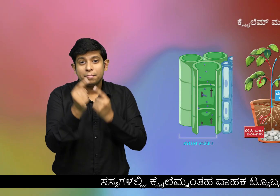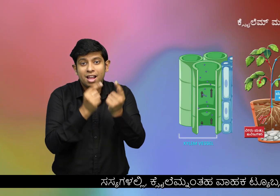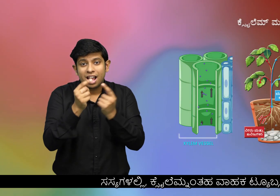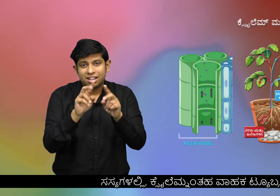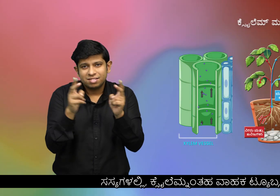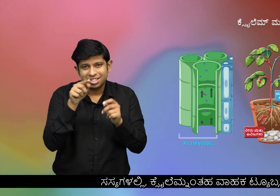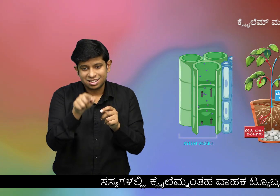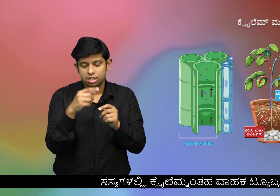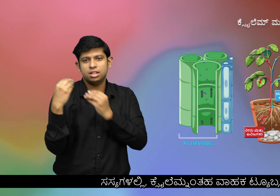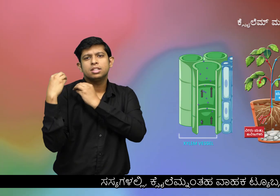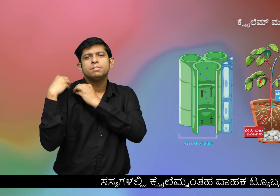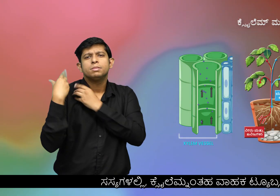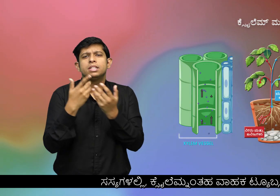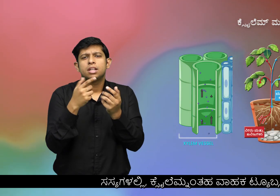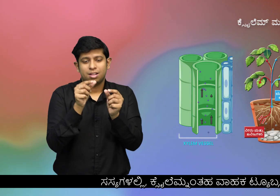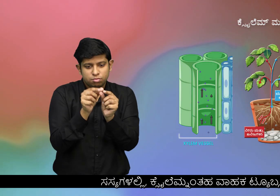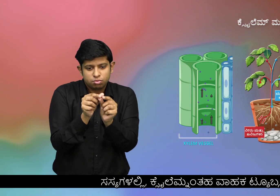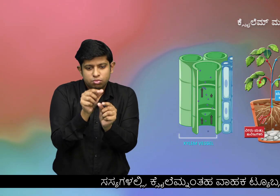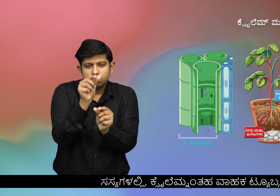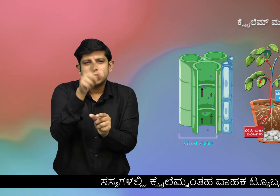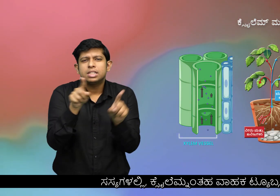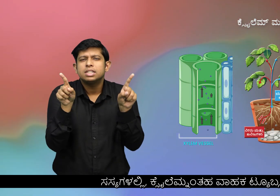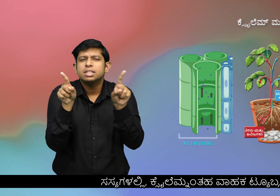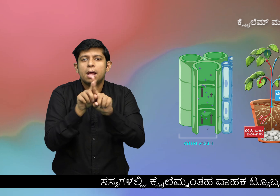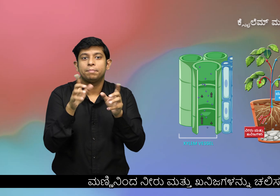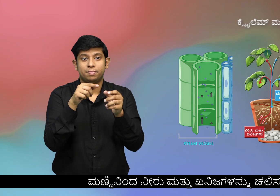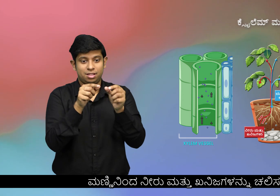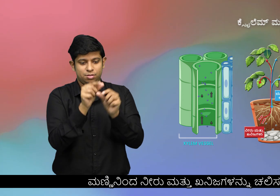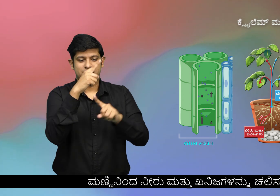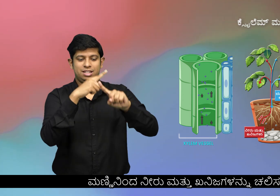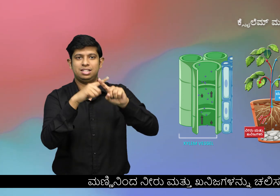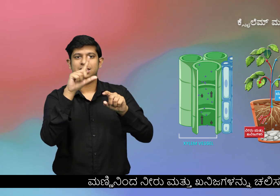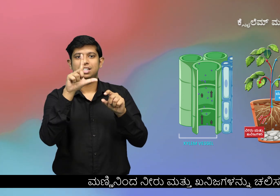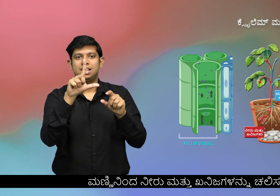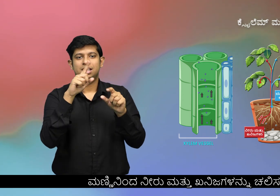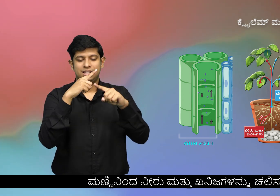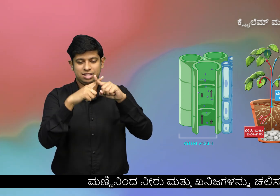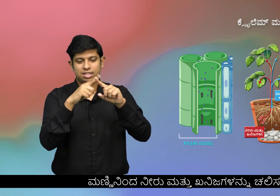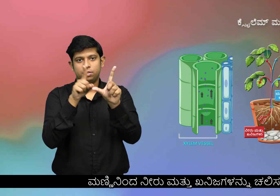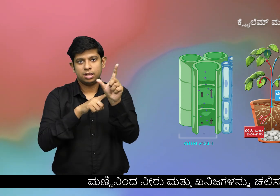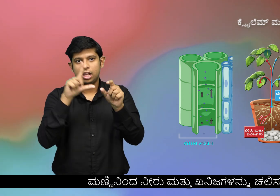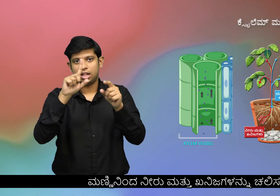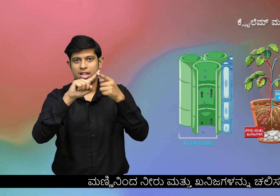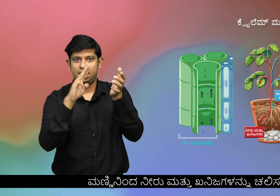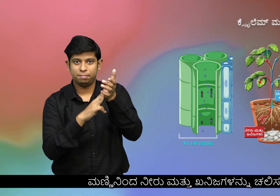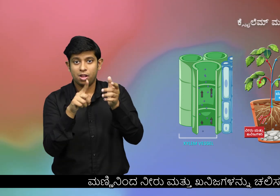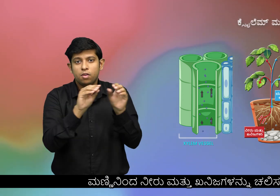ಸಸ್ಯಗಳಲ್ಲಿ ಕಸೈಲಮ್ನಂತಹ ವಾಹಕ ಟ್ಯೂಬ್ಗಳು ಮಣ್ಣಿನಿಂದ ನೀರು ಮತ್ತು ಖನಿಜಗಳನ್ನು ಚಲಿಸುತ್ತವೆ.